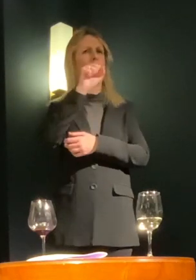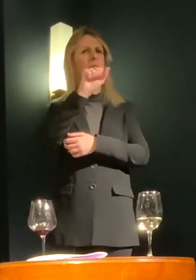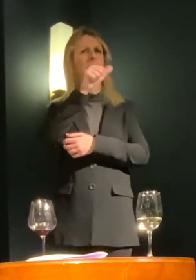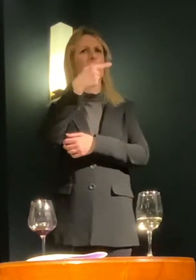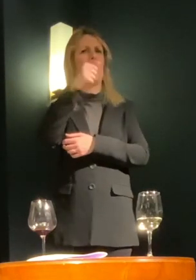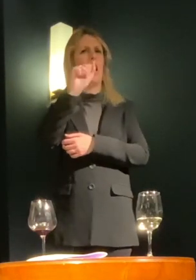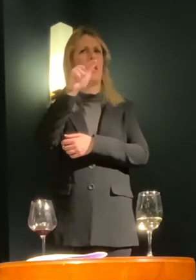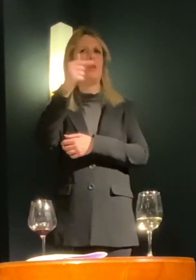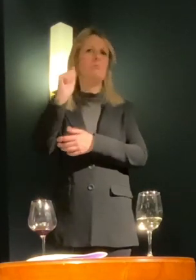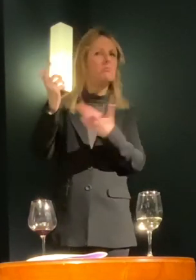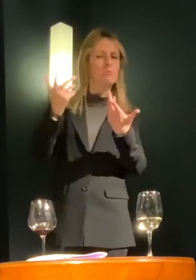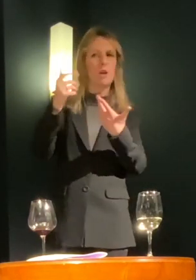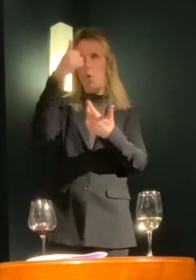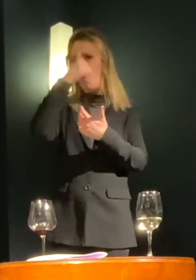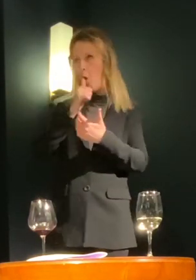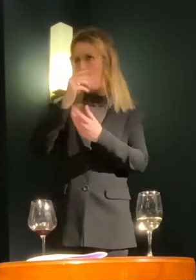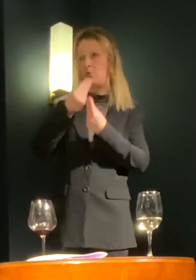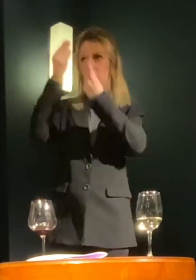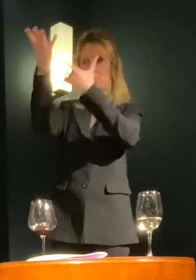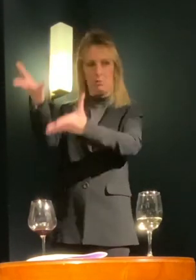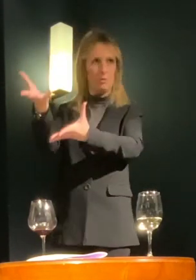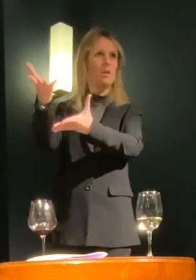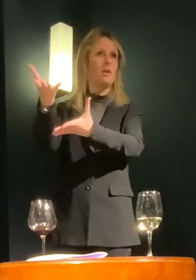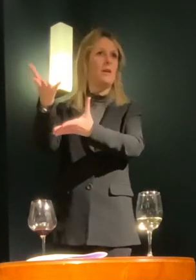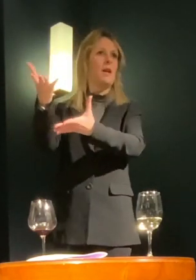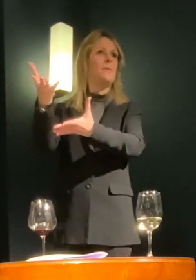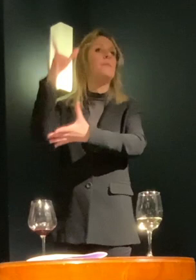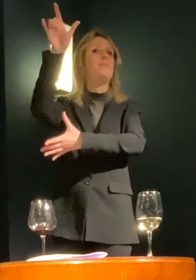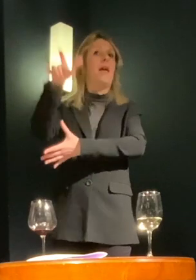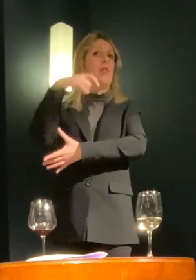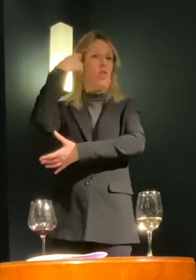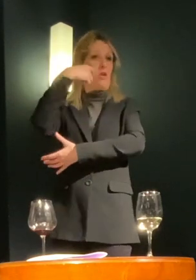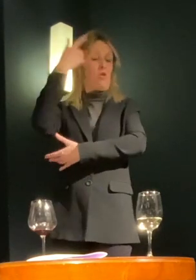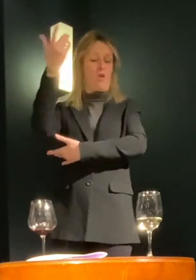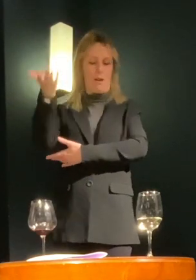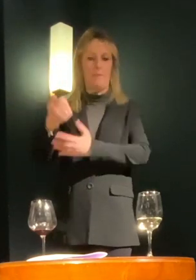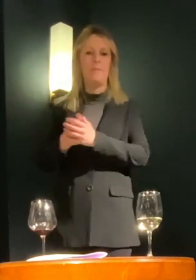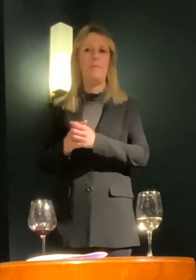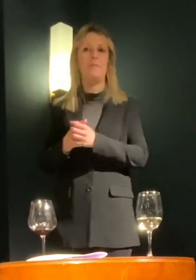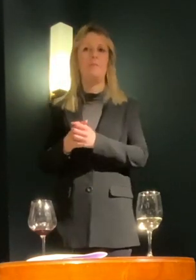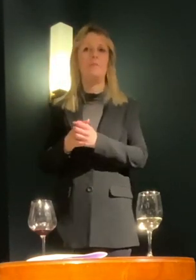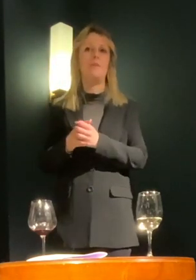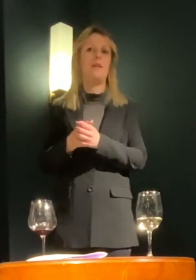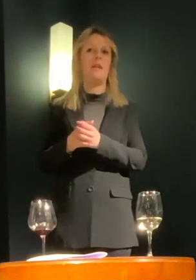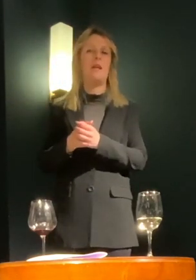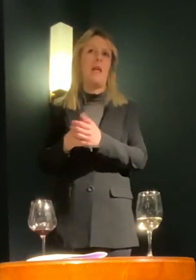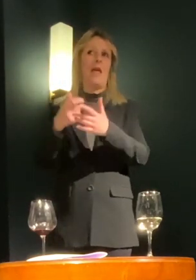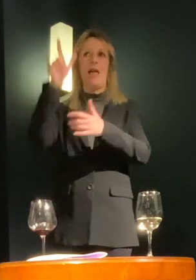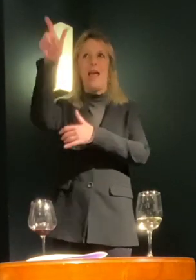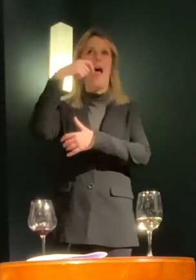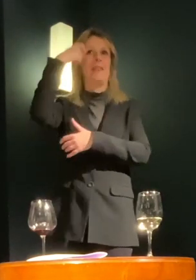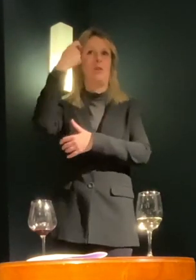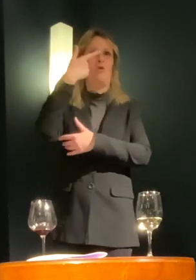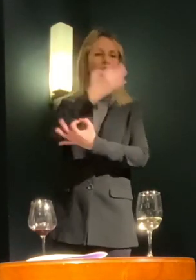per cui l'attrice te la immagini, il personaggio te lo immagini fino a un certo punto, poi l'attrice giusta o l'attore giusto fa il